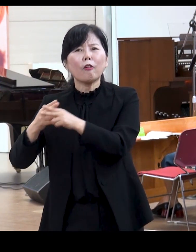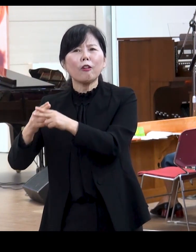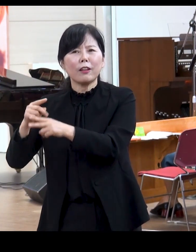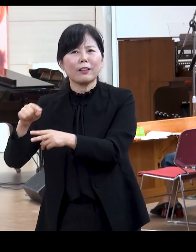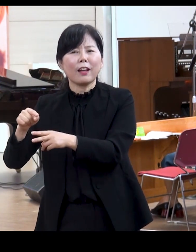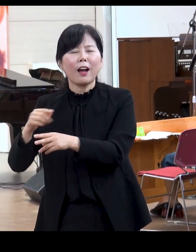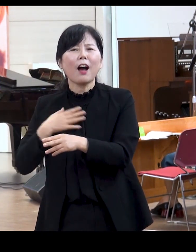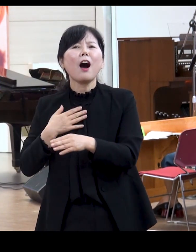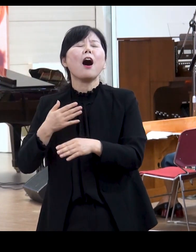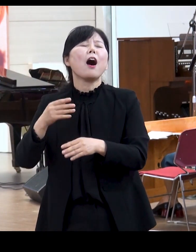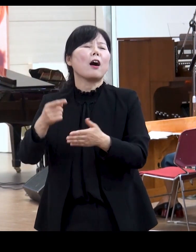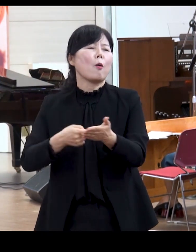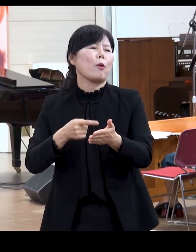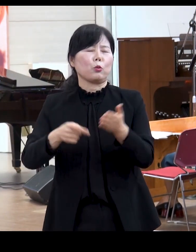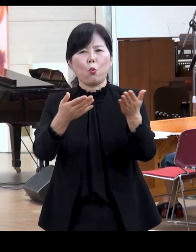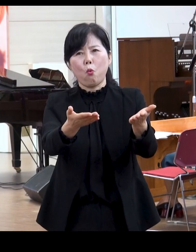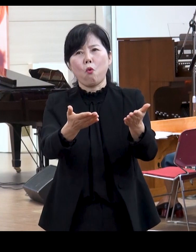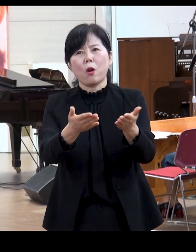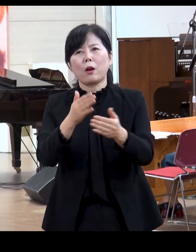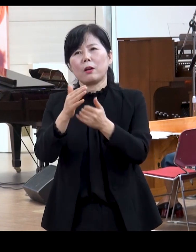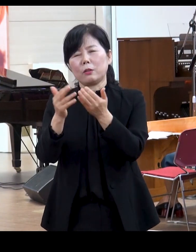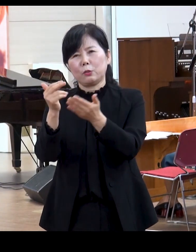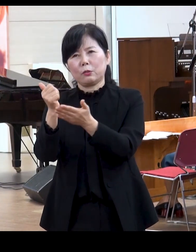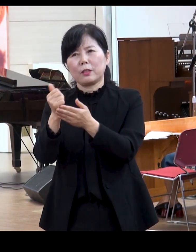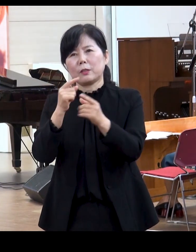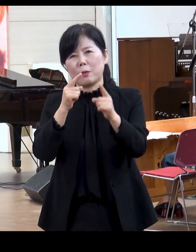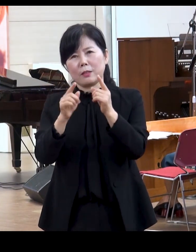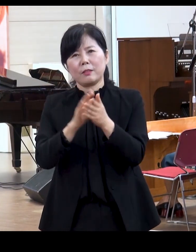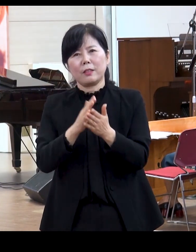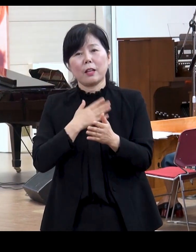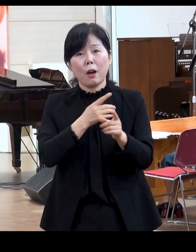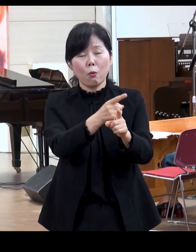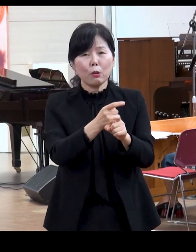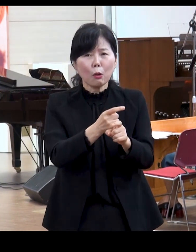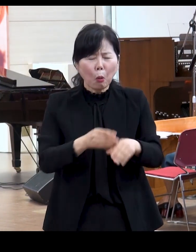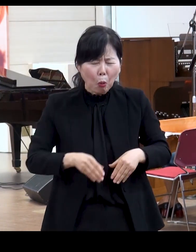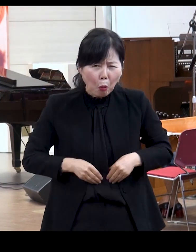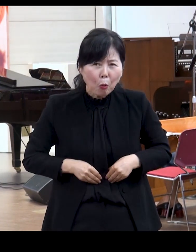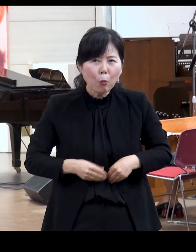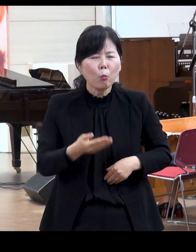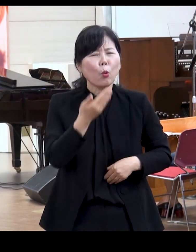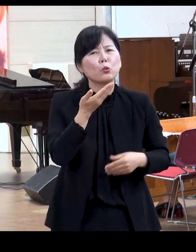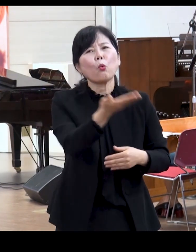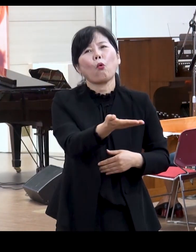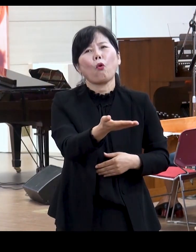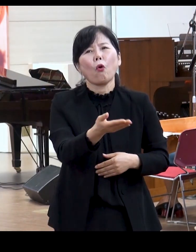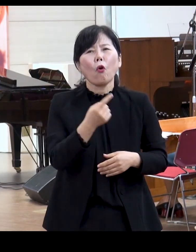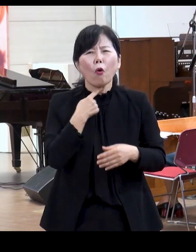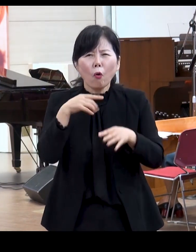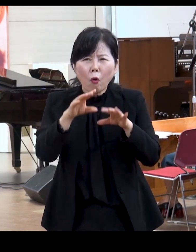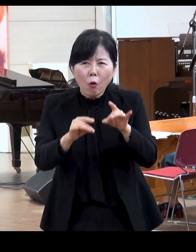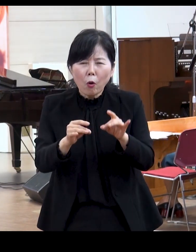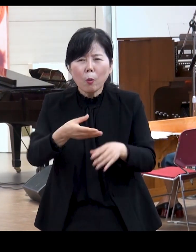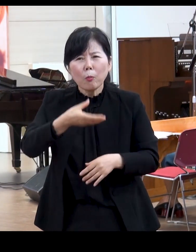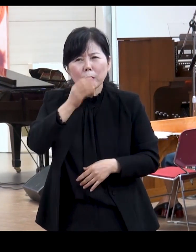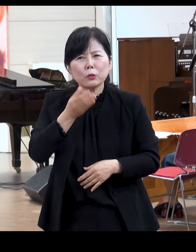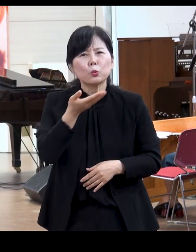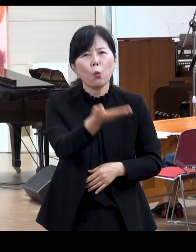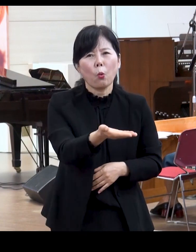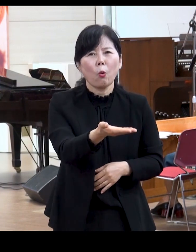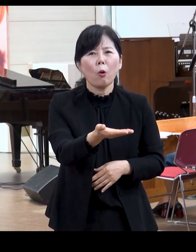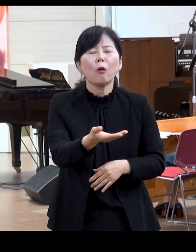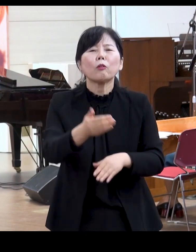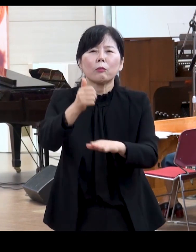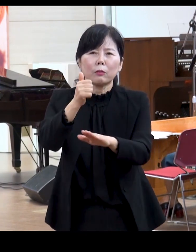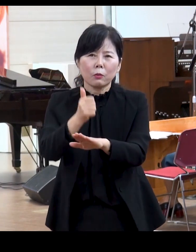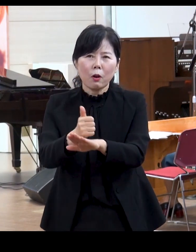내게 있으니 내가 갚으리라고 주께서 말씀하시니라. 내 원수가 줄이거든 먹이고 목마르거든 마시게